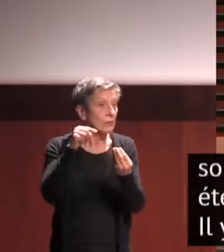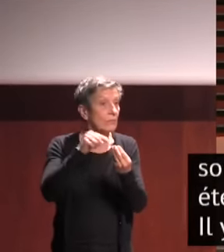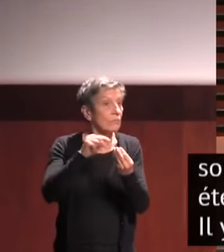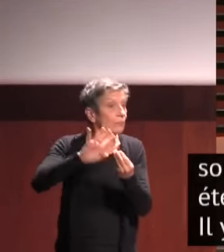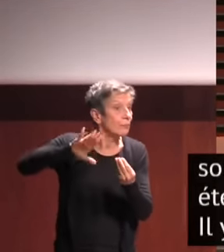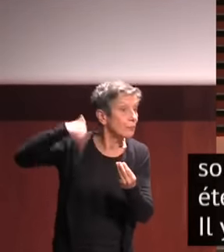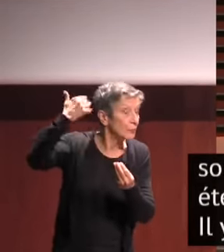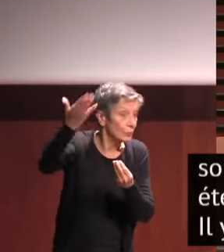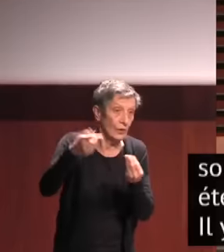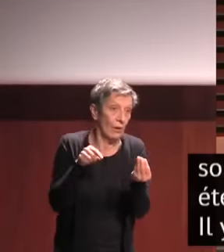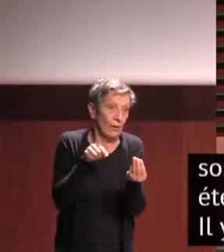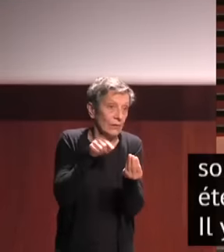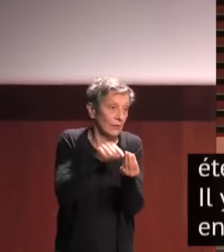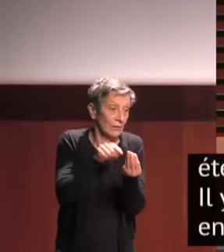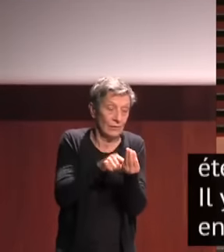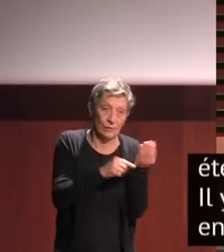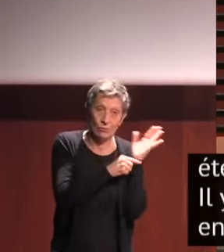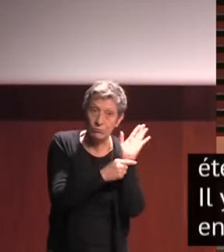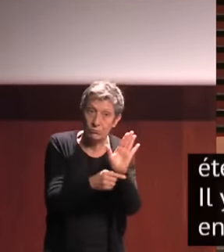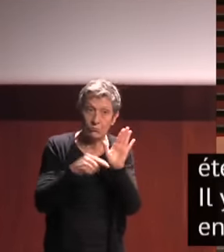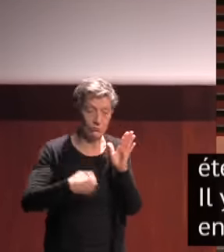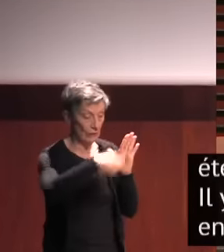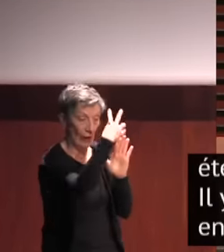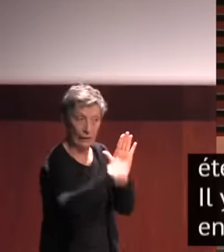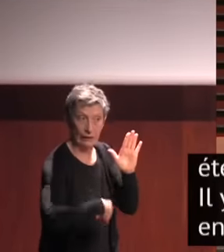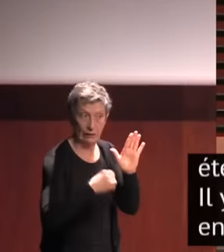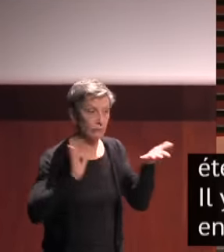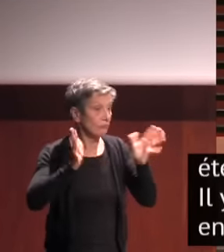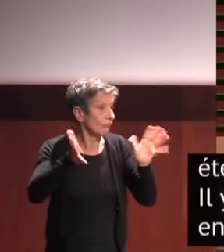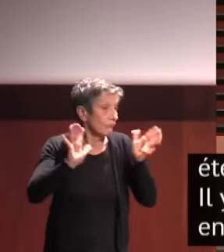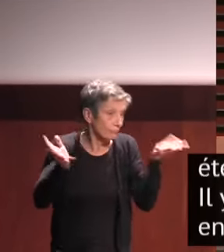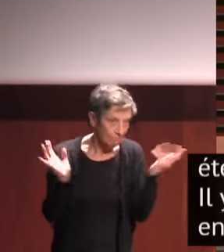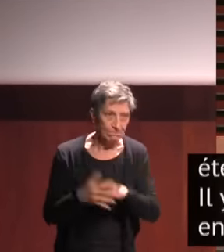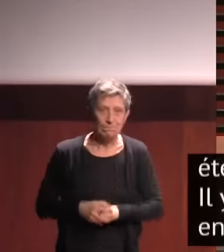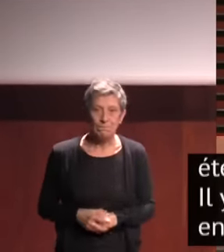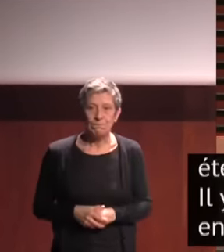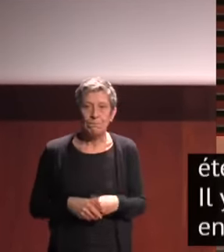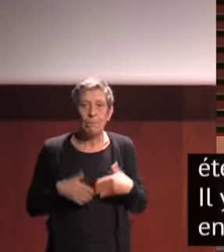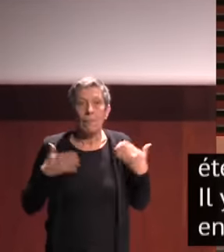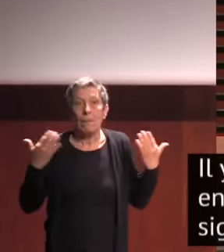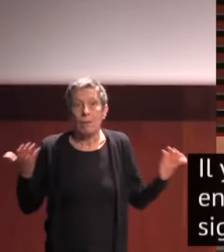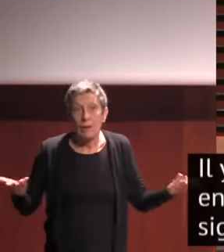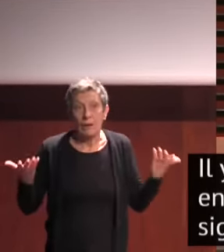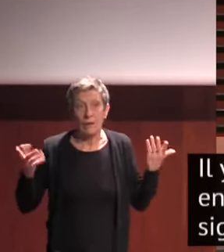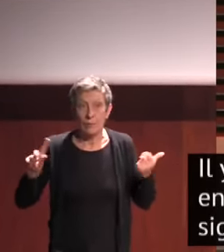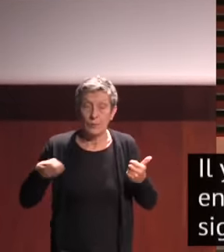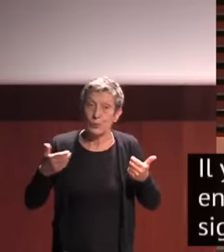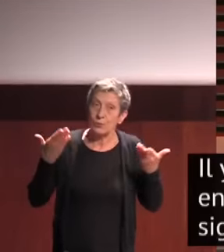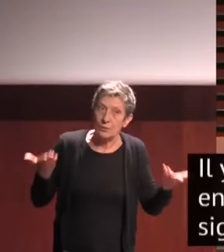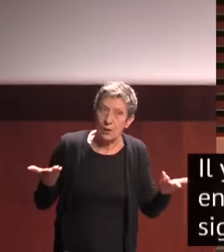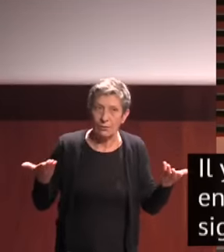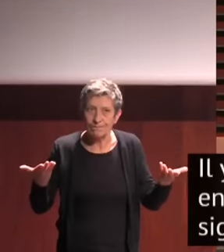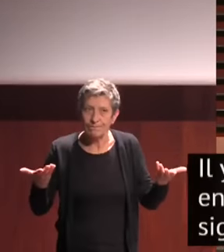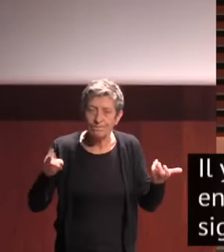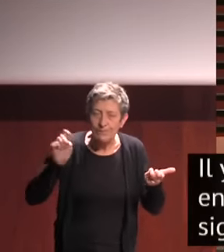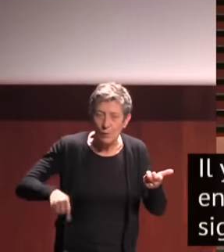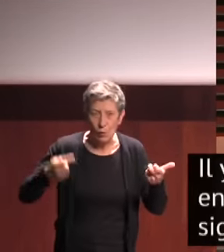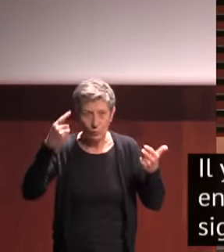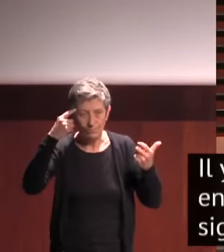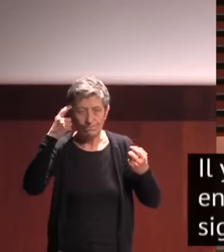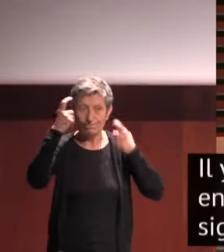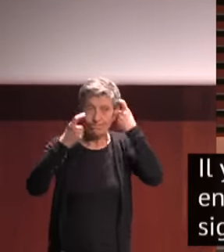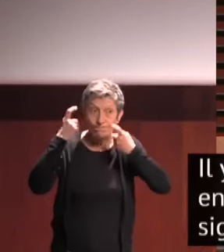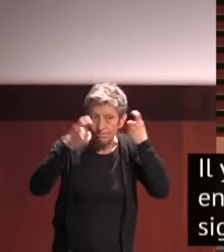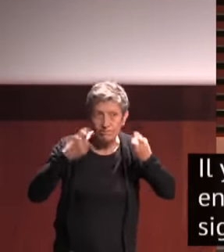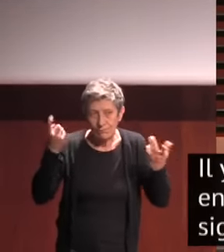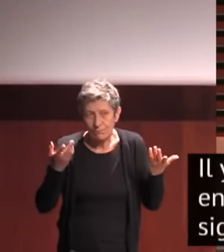plus tard, à partir de la langue des signes. Mais ceci implique une réflexion beaucoup plus large et beaucoup plus complexe, je dirais tout